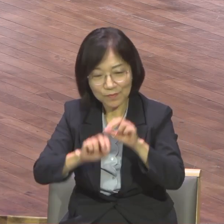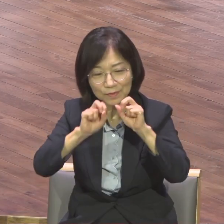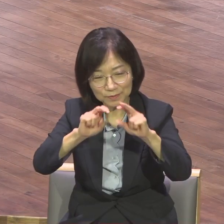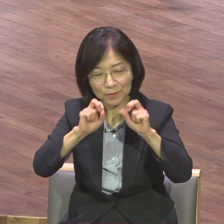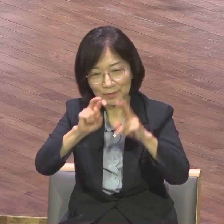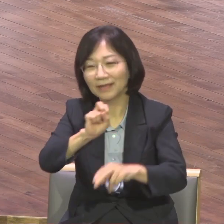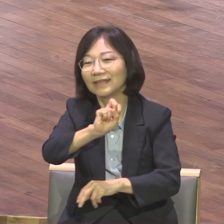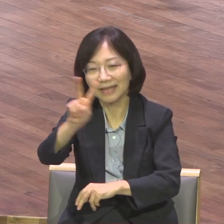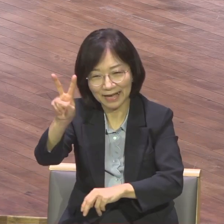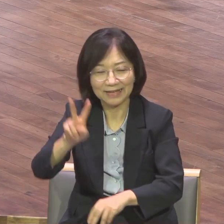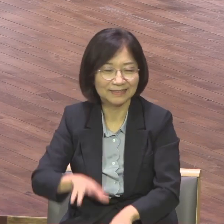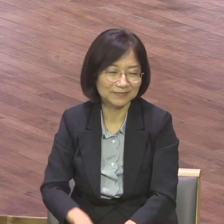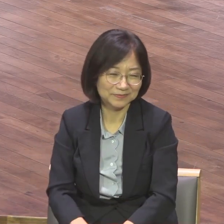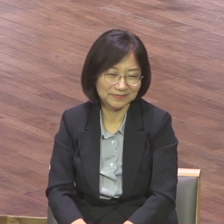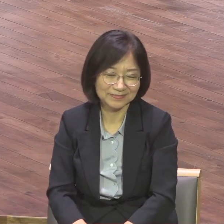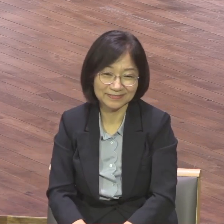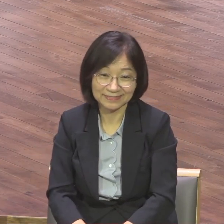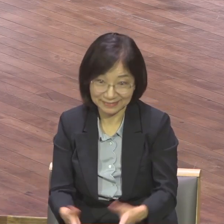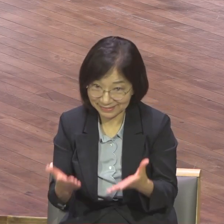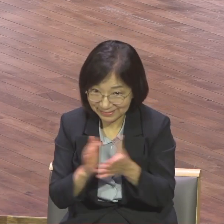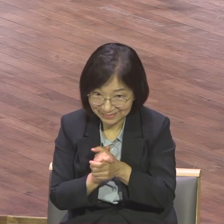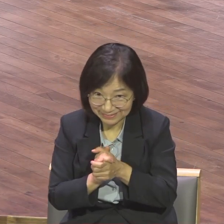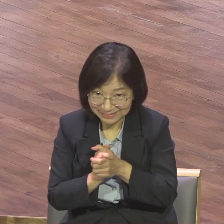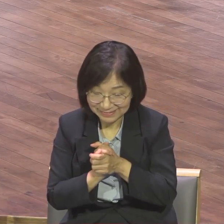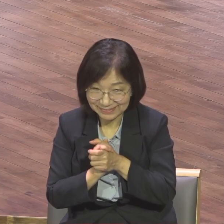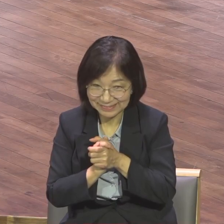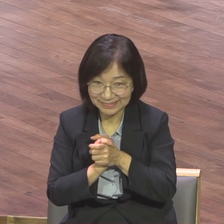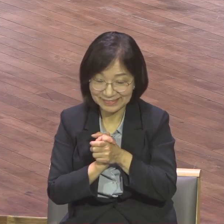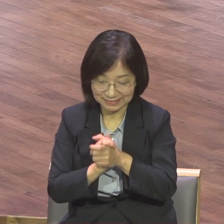것이다. 아멘.